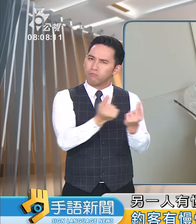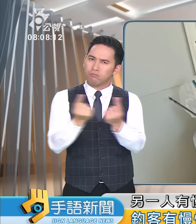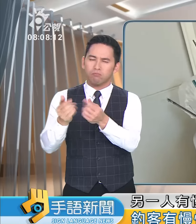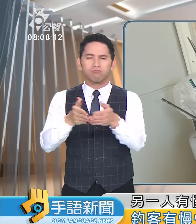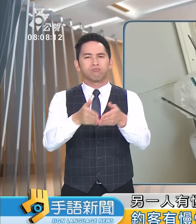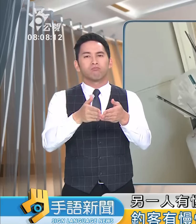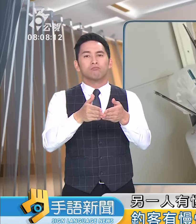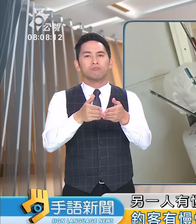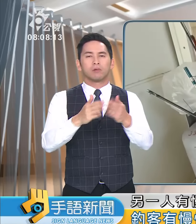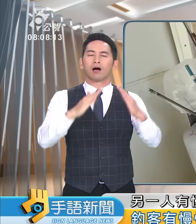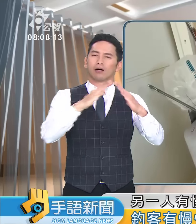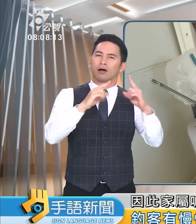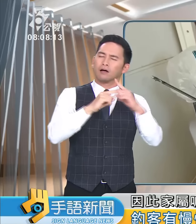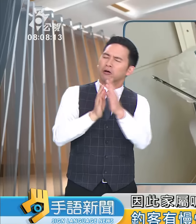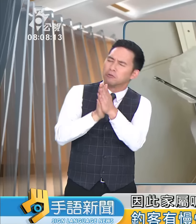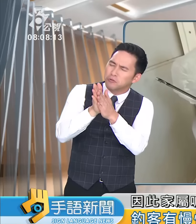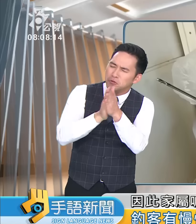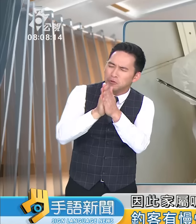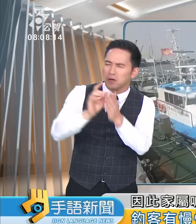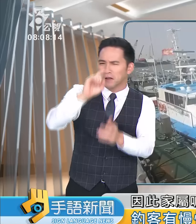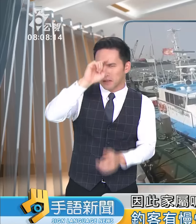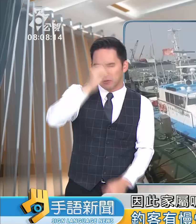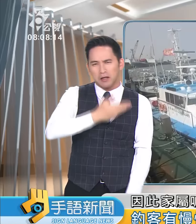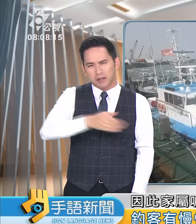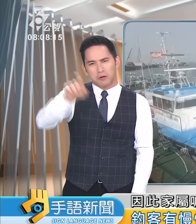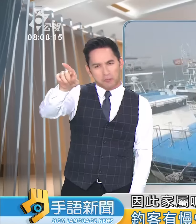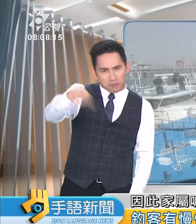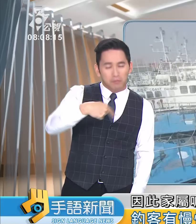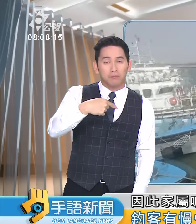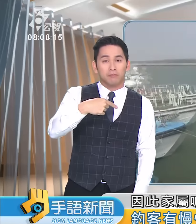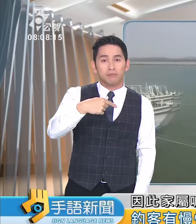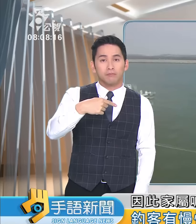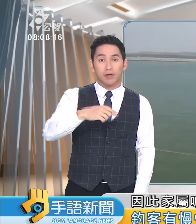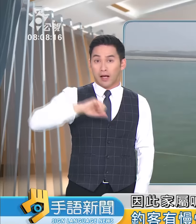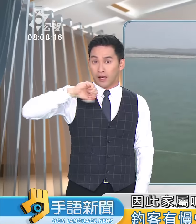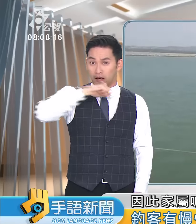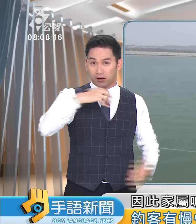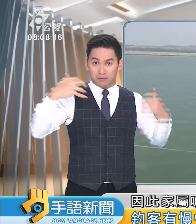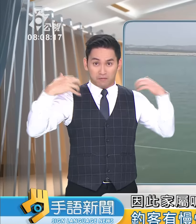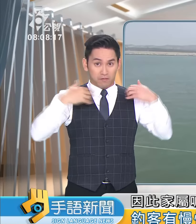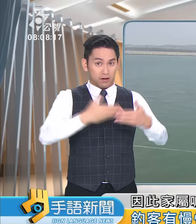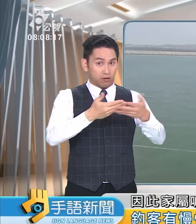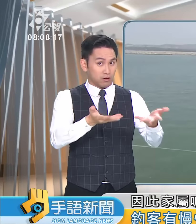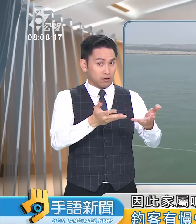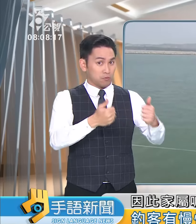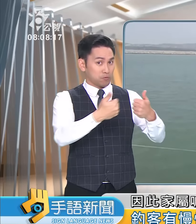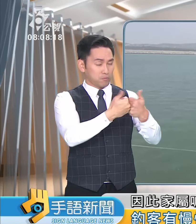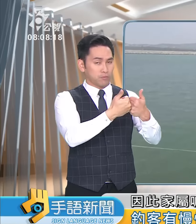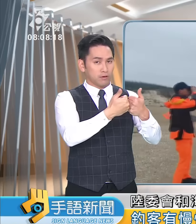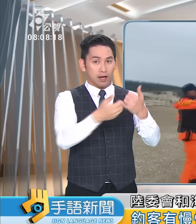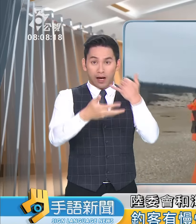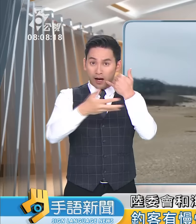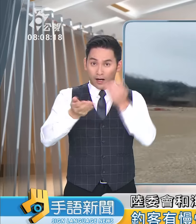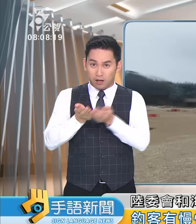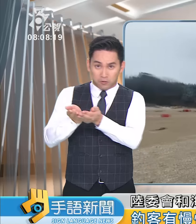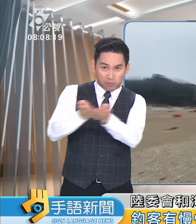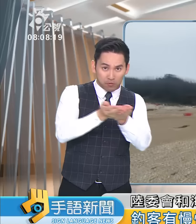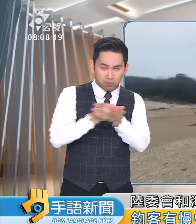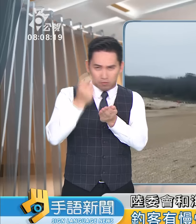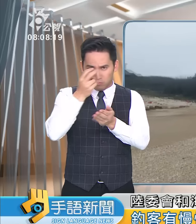时服药，因此家属喊话，希望可以赶快把人送回来。陆委会和海巡